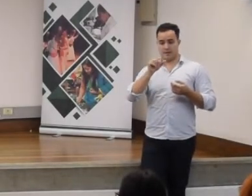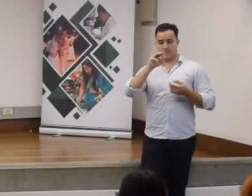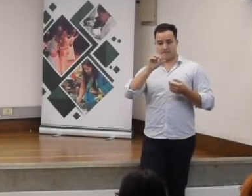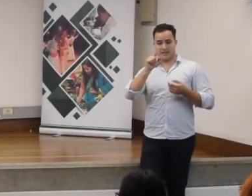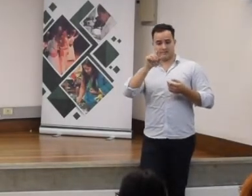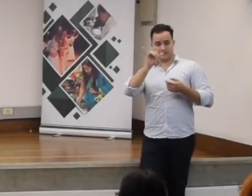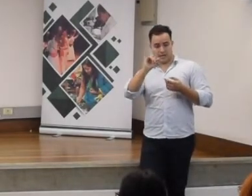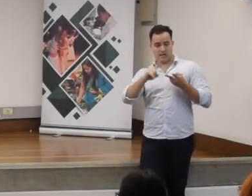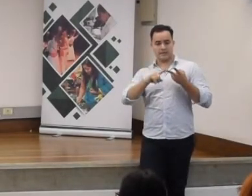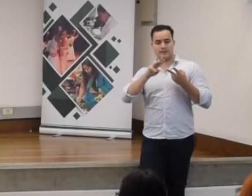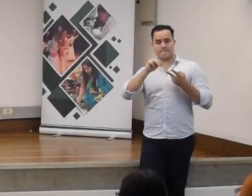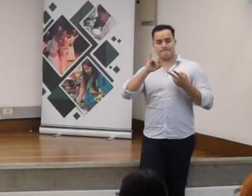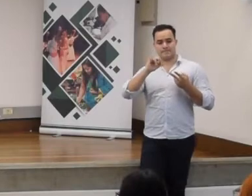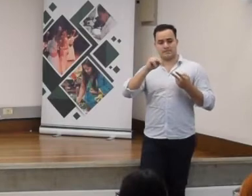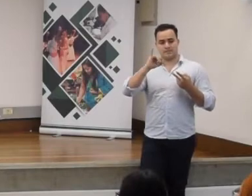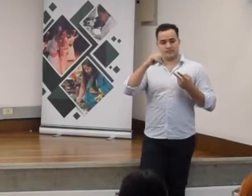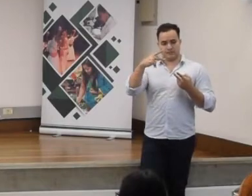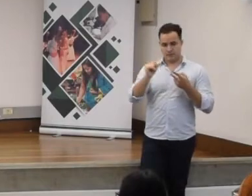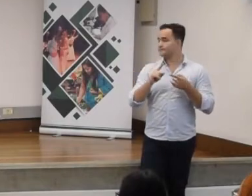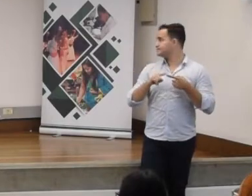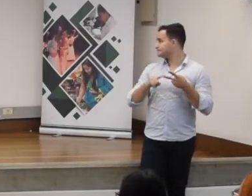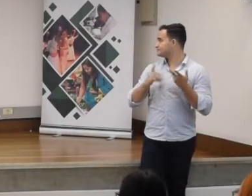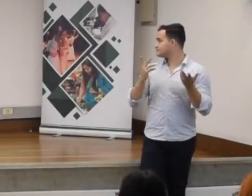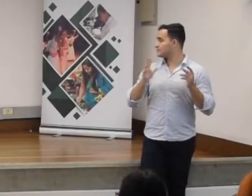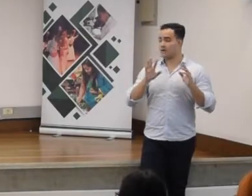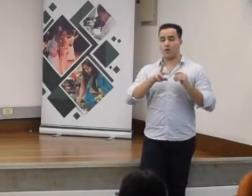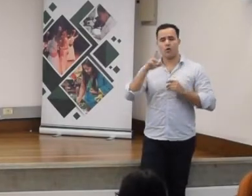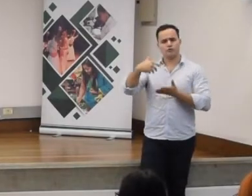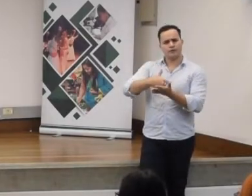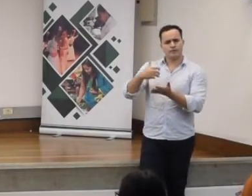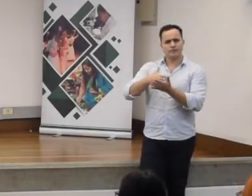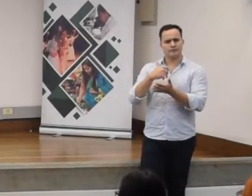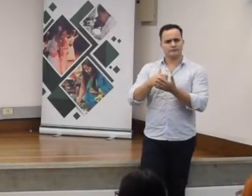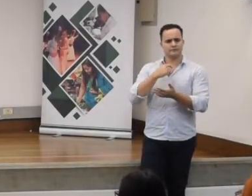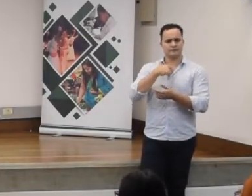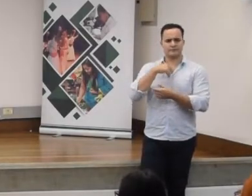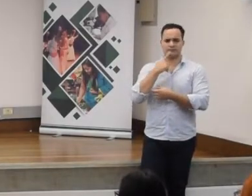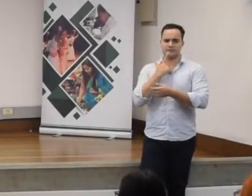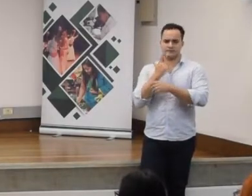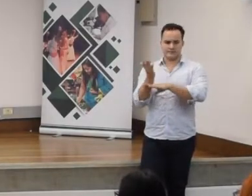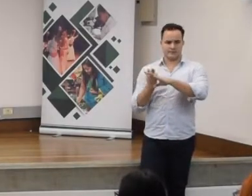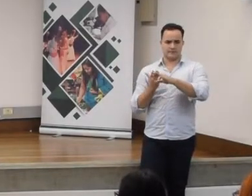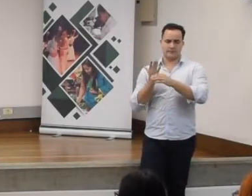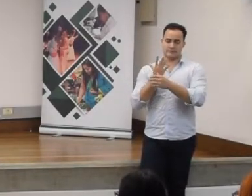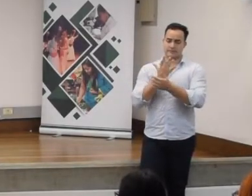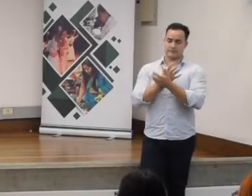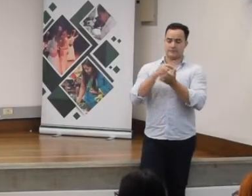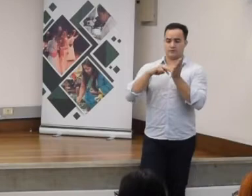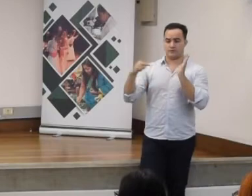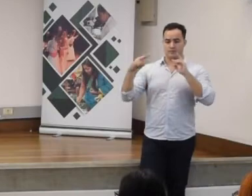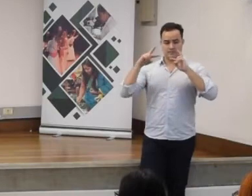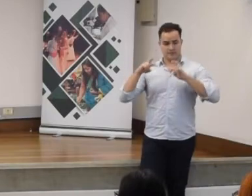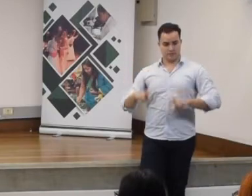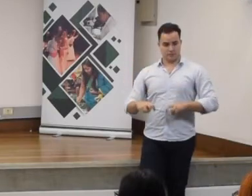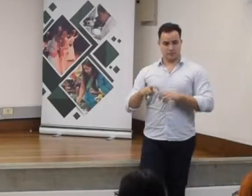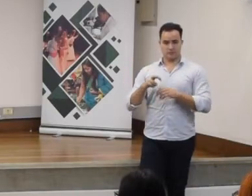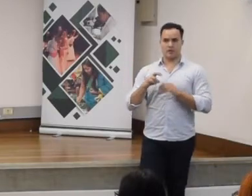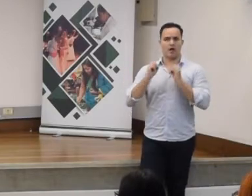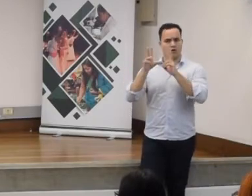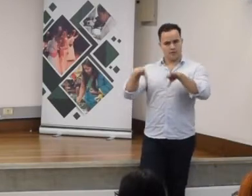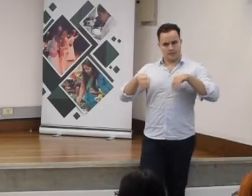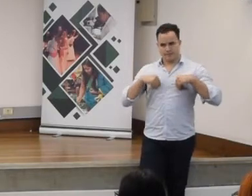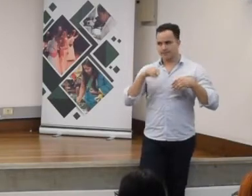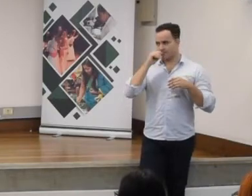lenguas. Participamos también en las recomendaciones que la universidad le hizo al Ministerio de Ciencia, Tecnología e Investigación, un grupo focal